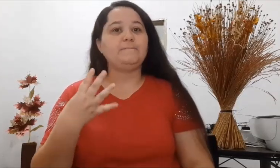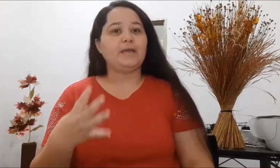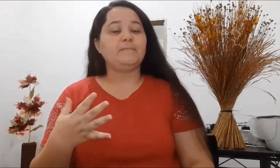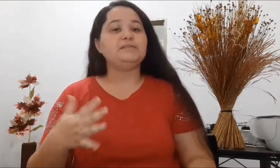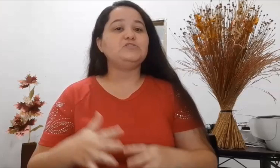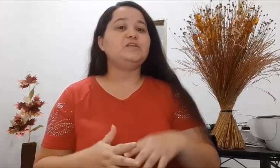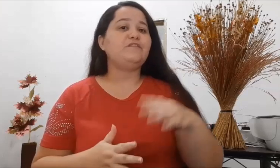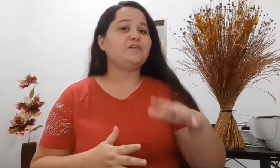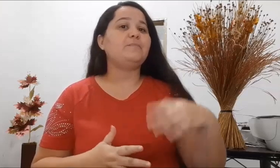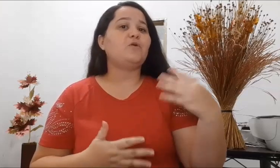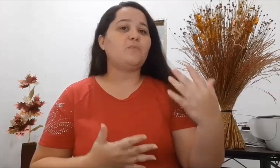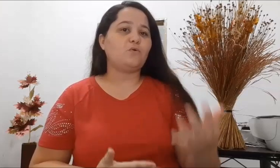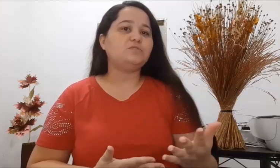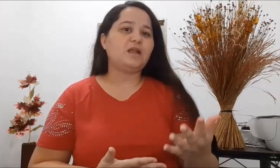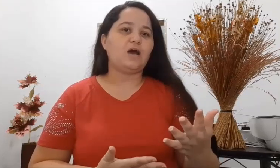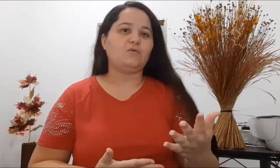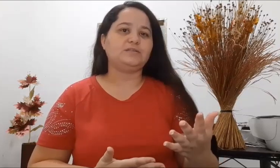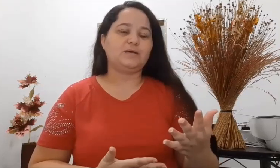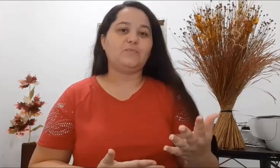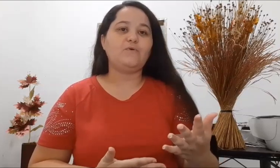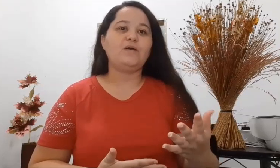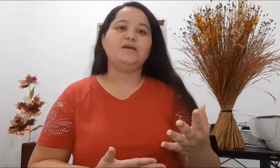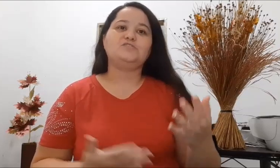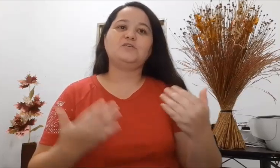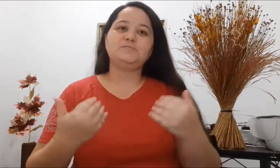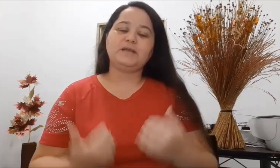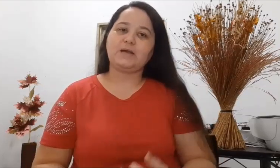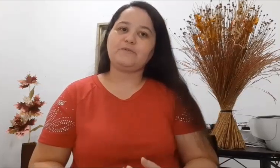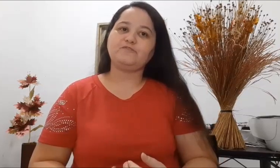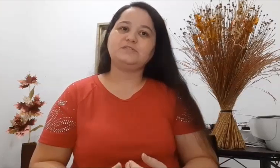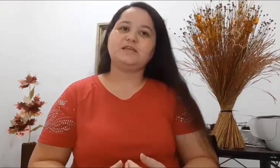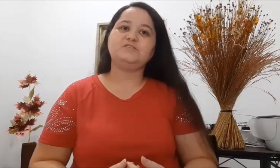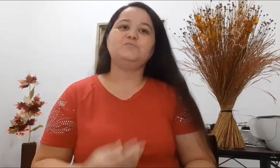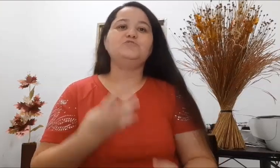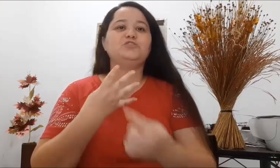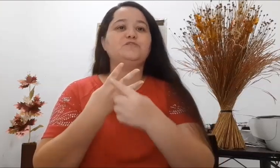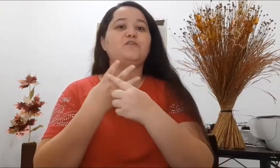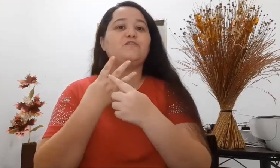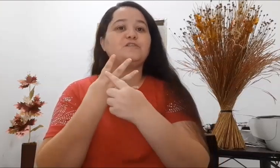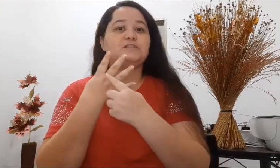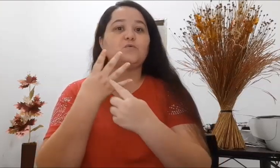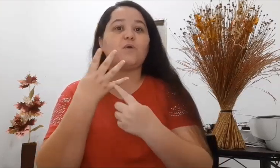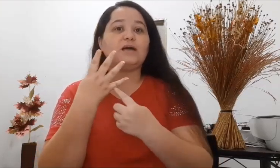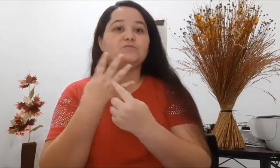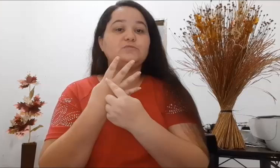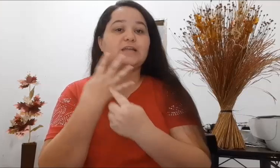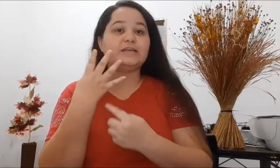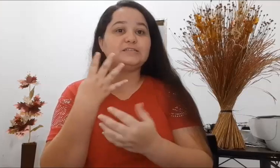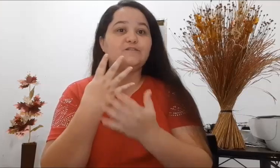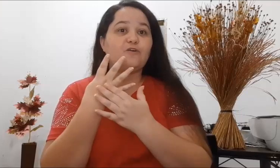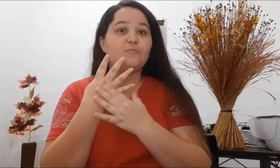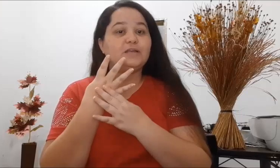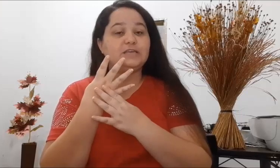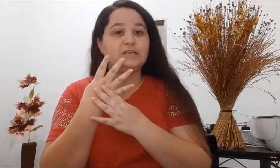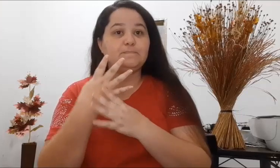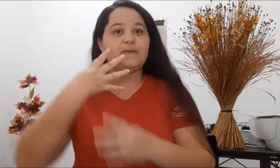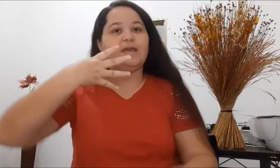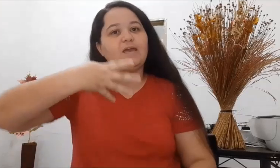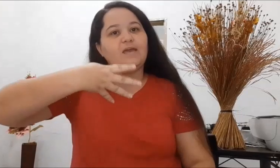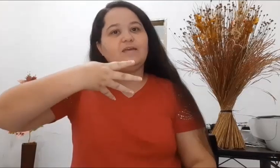pé. Mas isso deve ficar para uma outra aula, tá bom? Só explicar para vocês o motivo que eu vou fazer o 4 desta forma aqui, em pé e